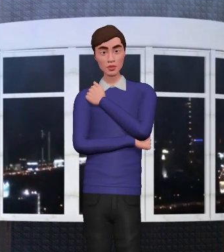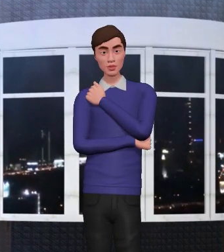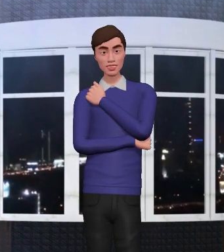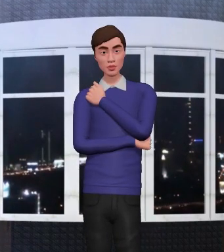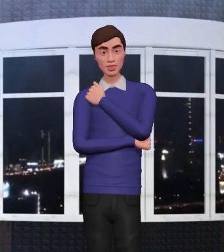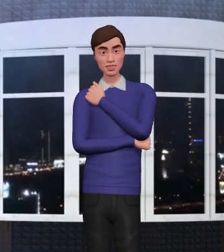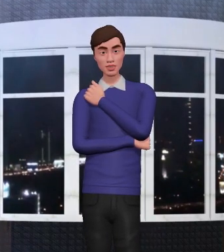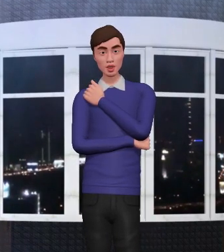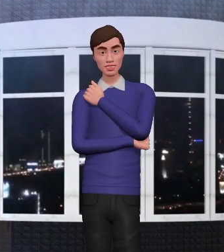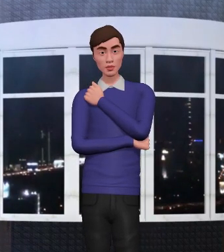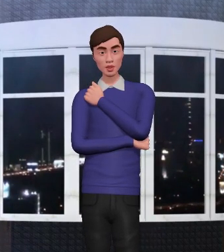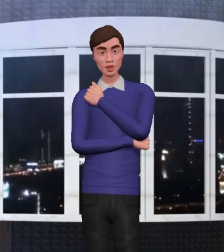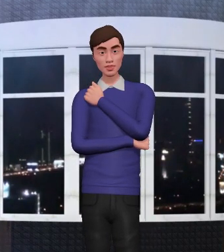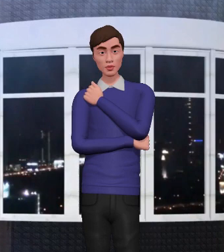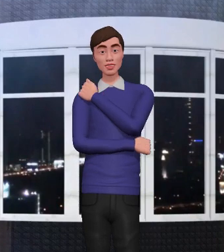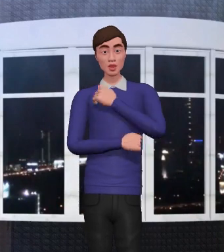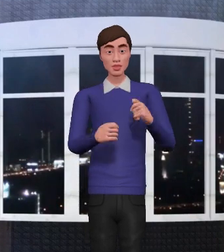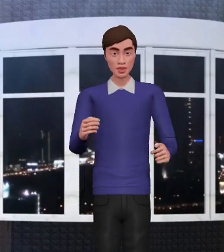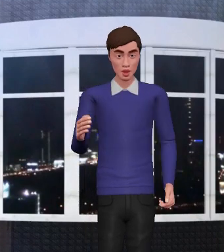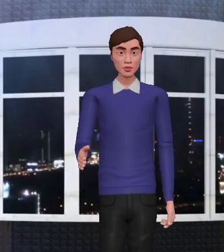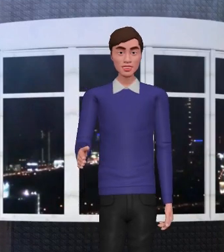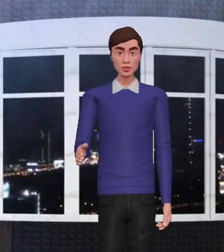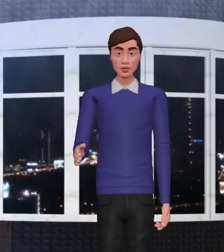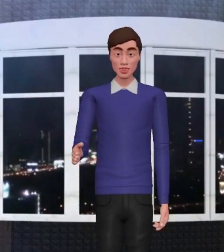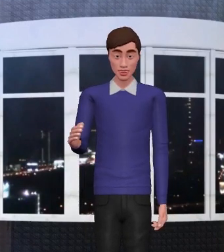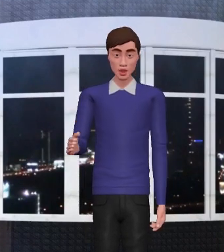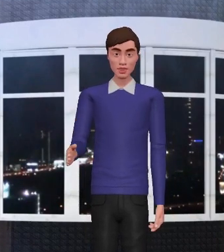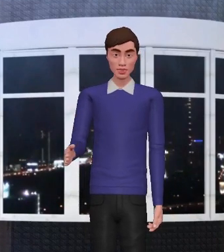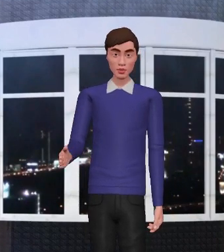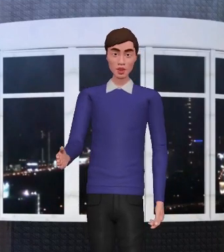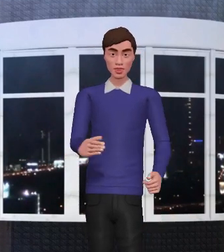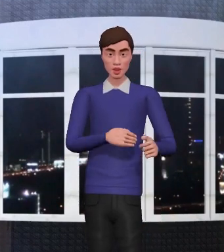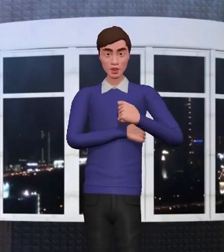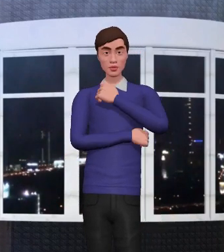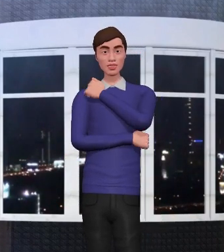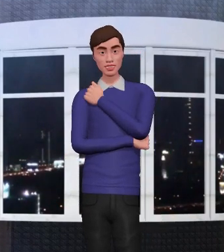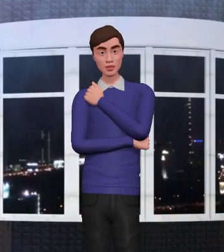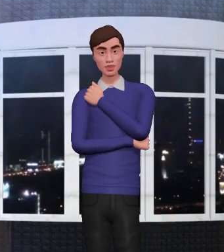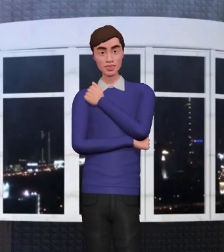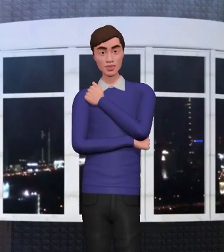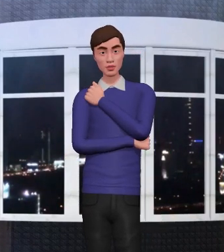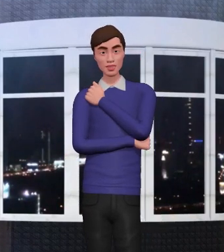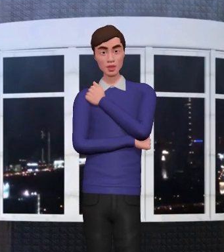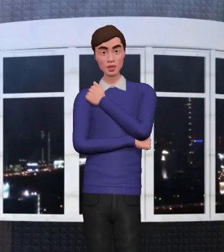стратегическим ядерным оружием президенту россии борису ельцину первый и последний президент ссср